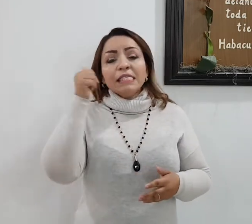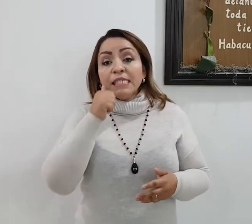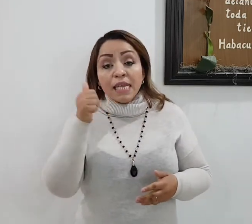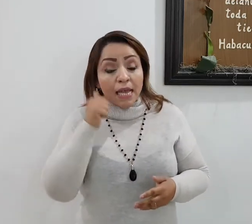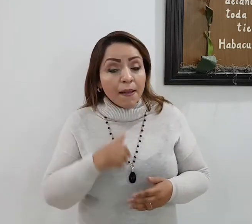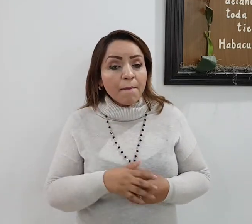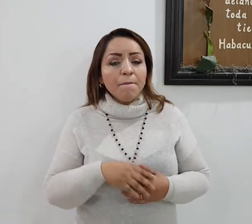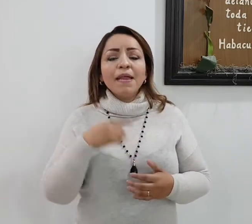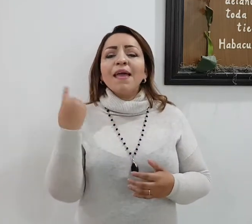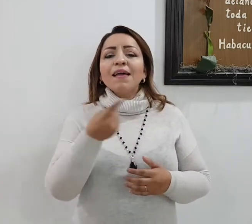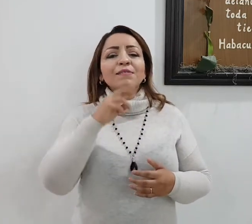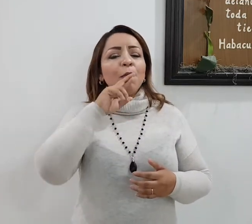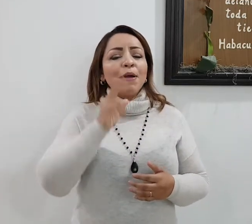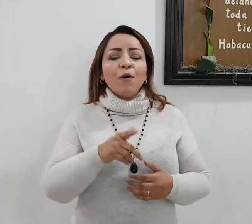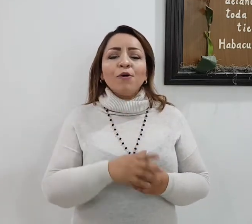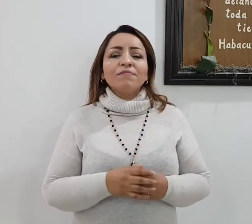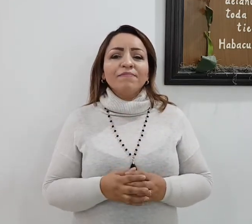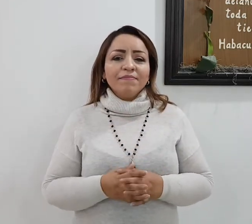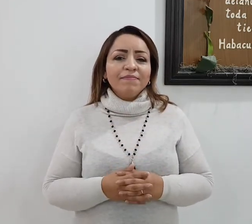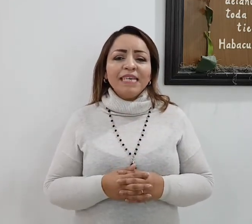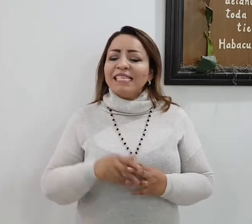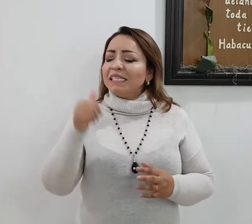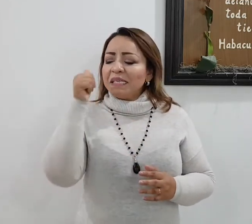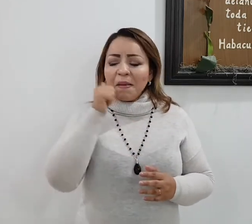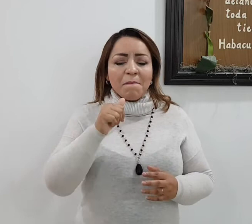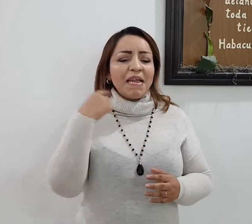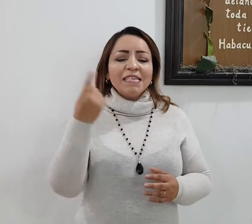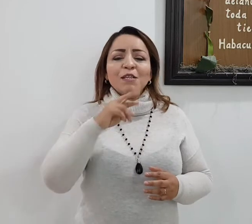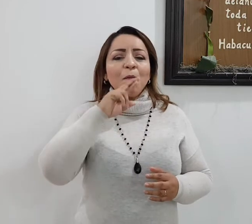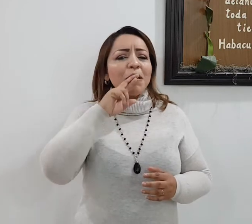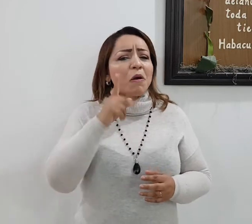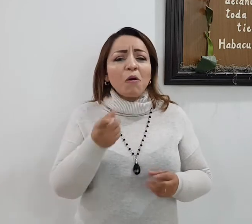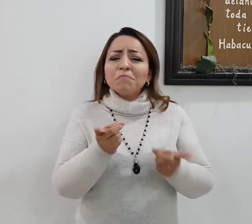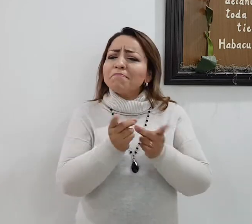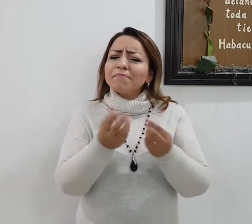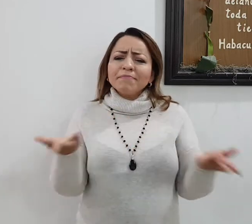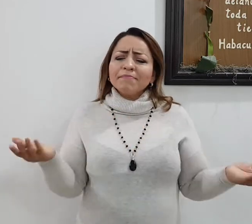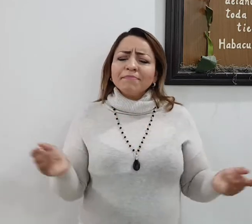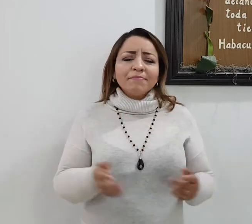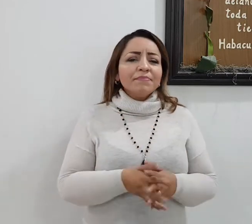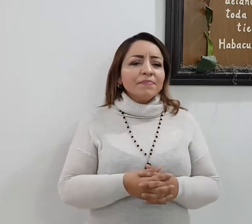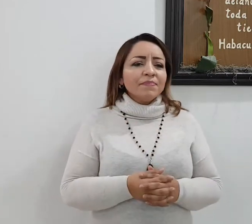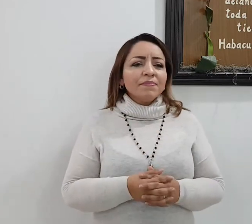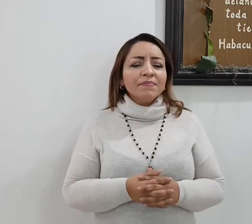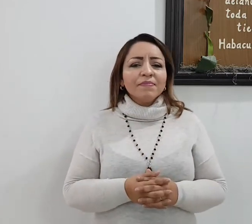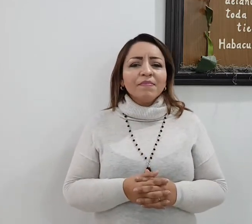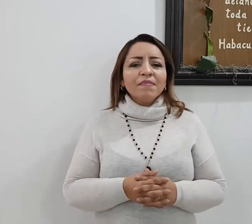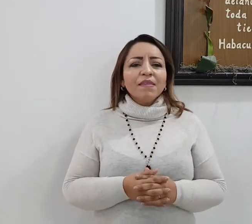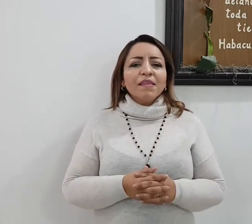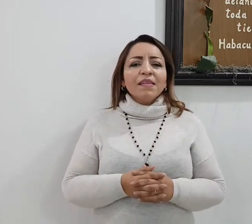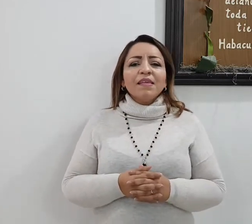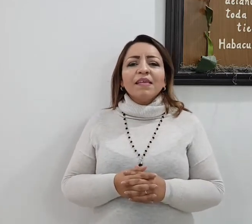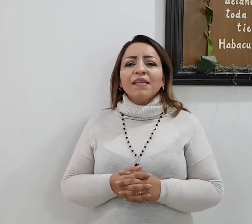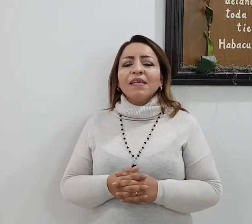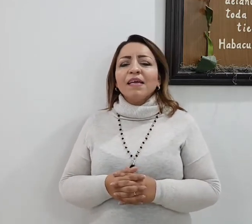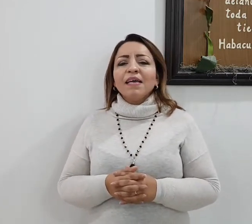lo mejor simplemente. No solamente acercarnos a la Biblia nos habla de la voluntad de Él, acercarnos a